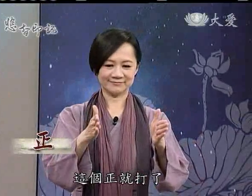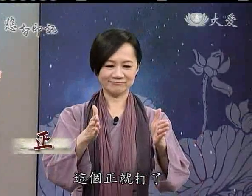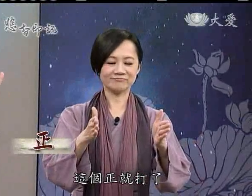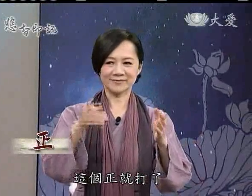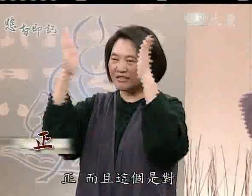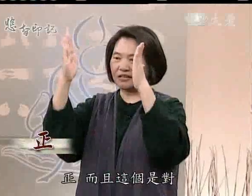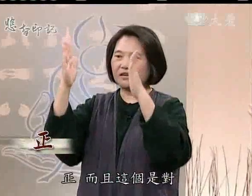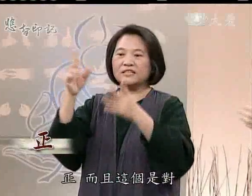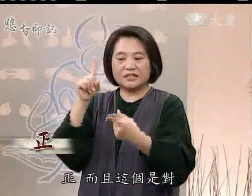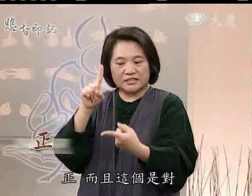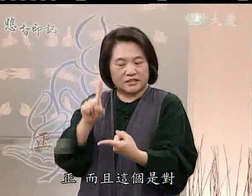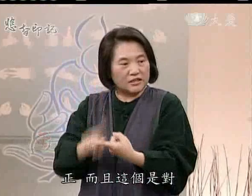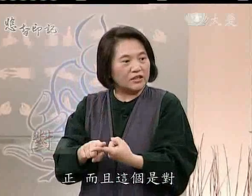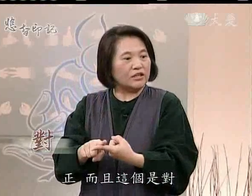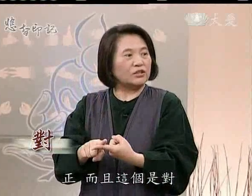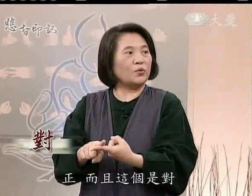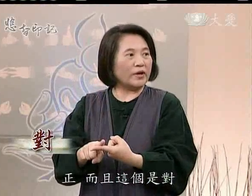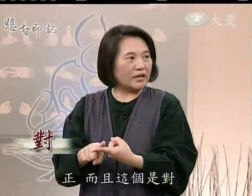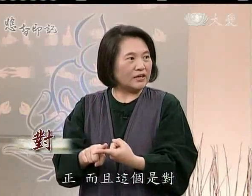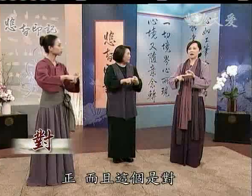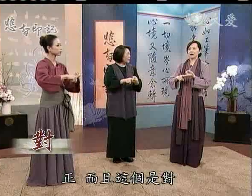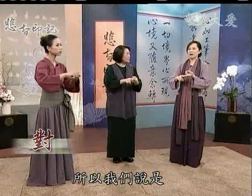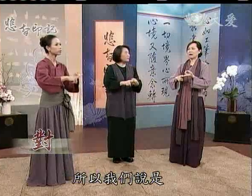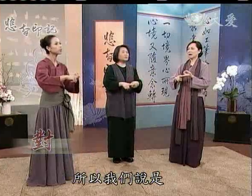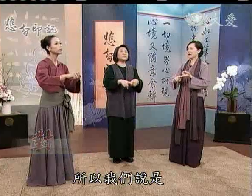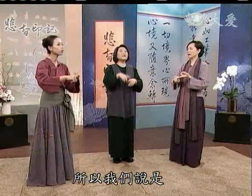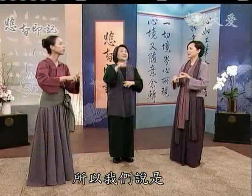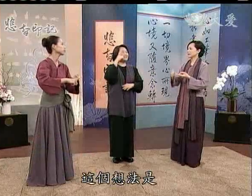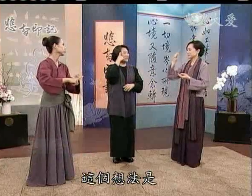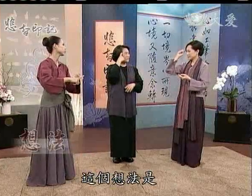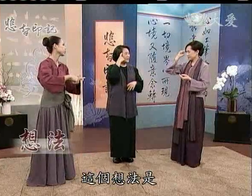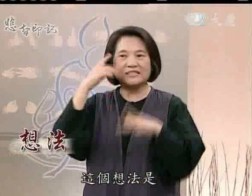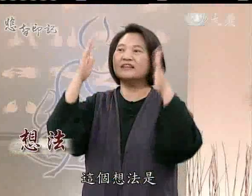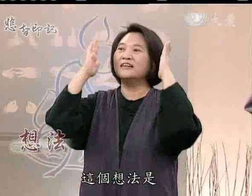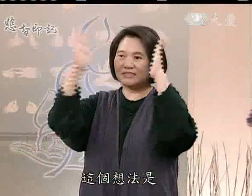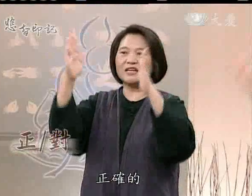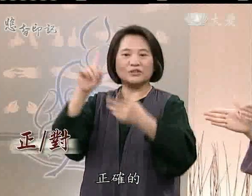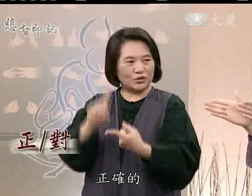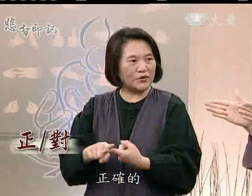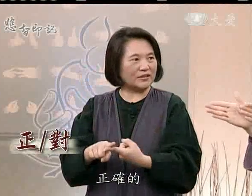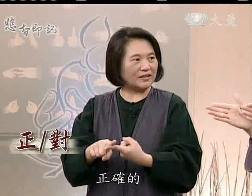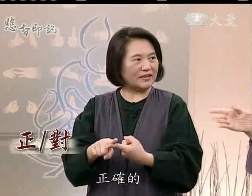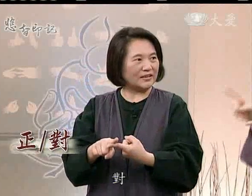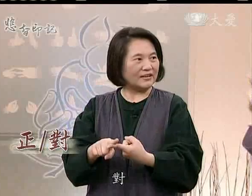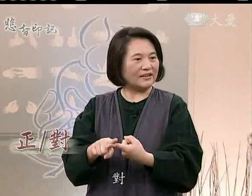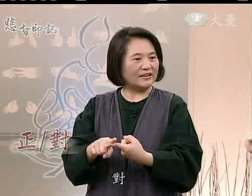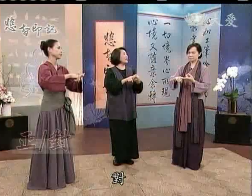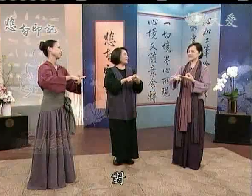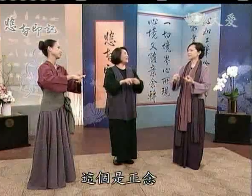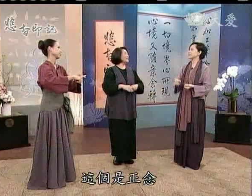嘛哈，正，而且这个是 对的， 所以我们说是这个想法是正确的， 对， 这是